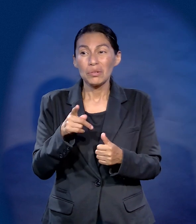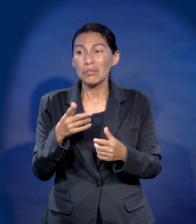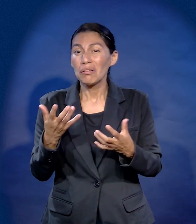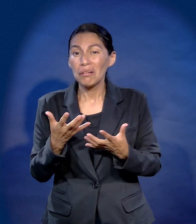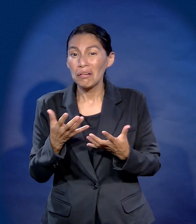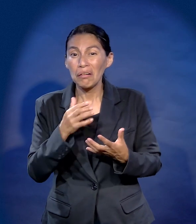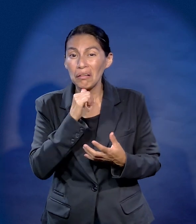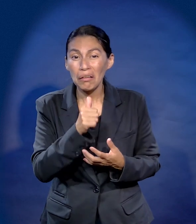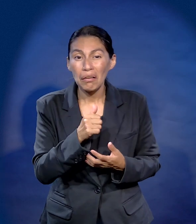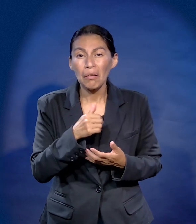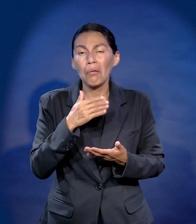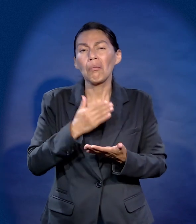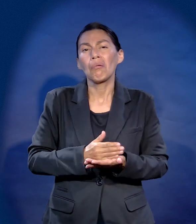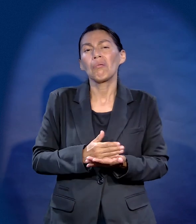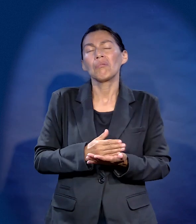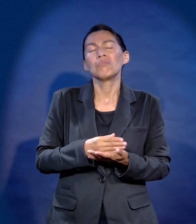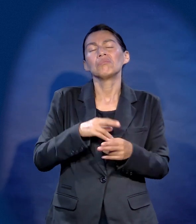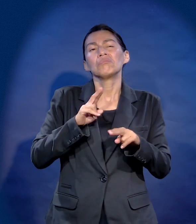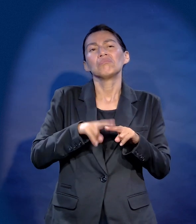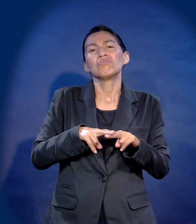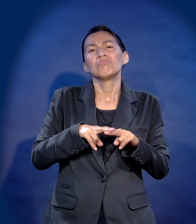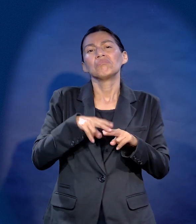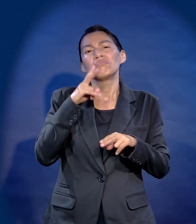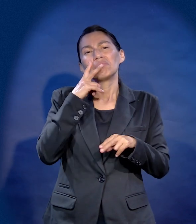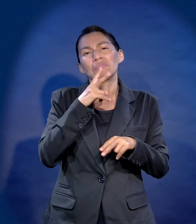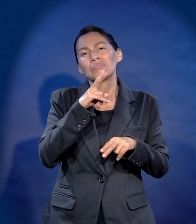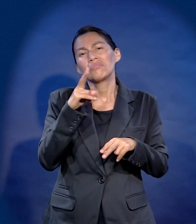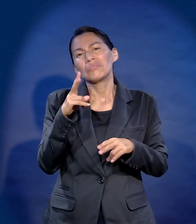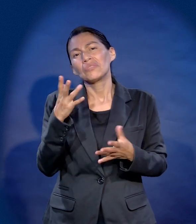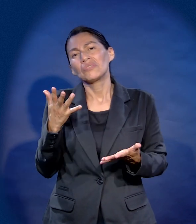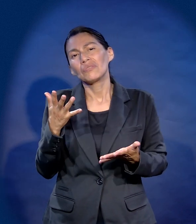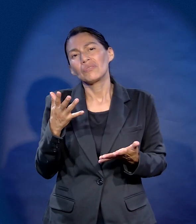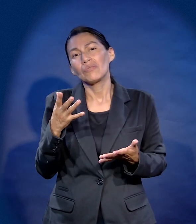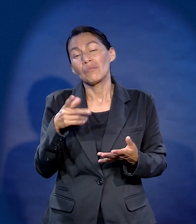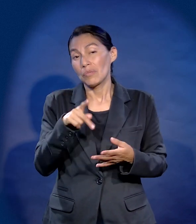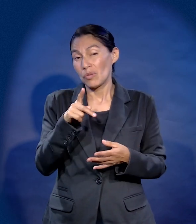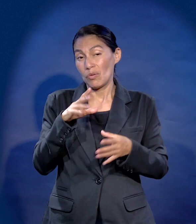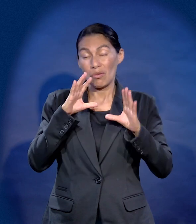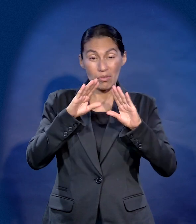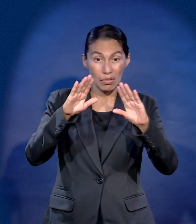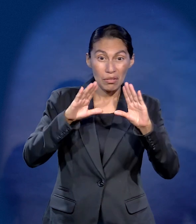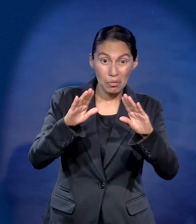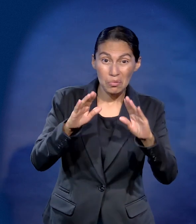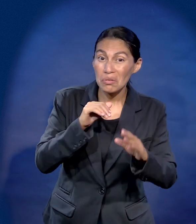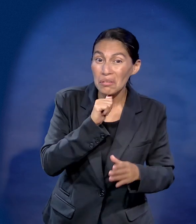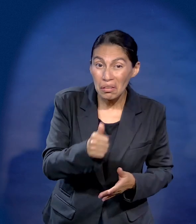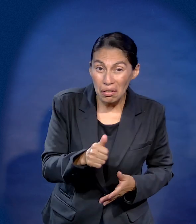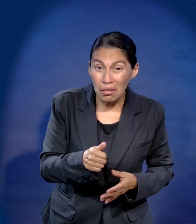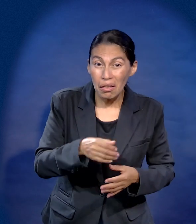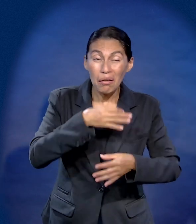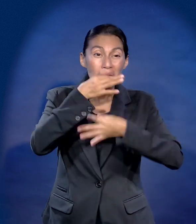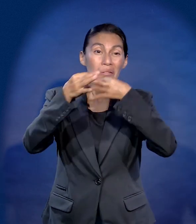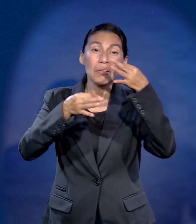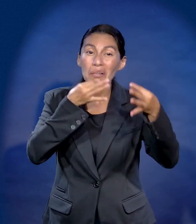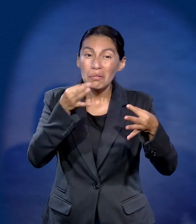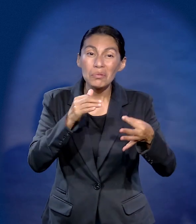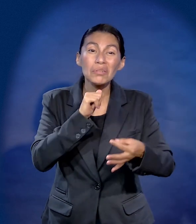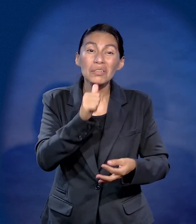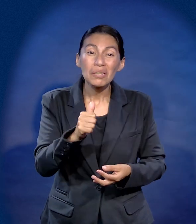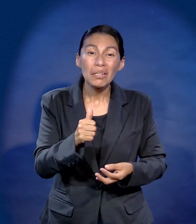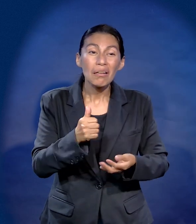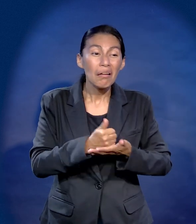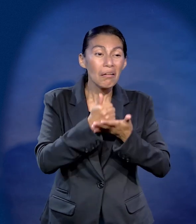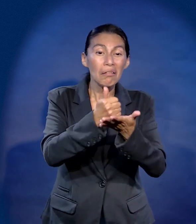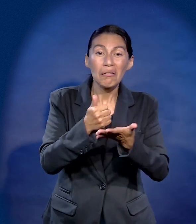limitada espiritual porque sentimos que nos estancamos, sentimos que no crecemos y no crecemos porque no compartimos